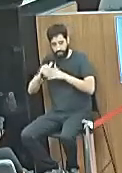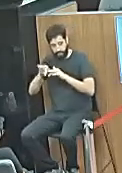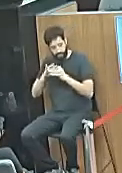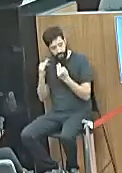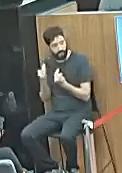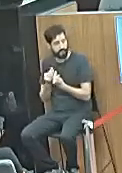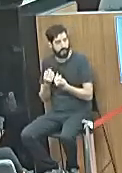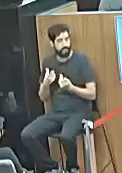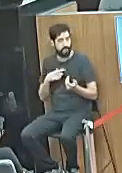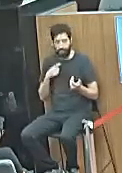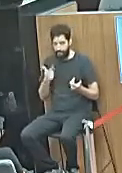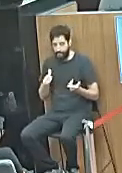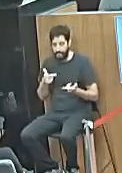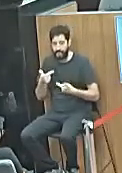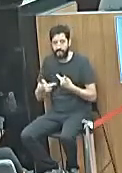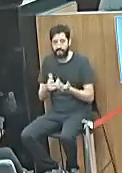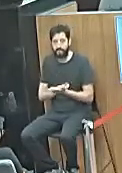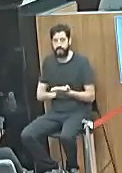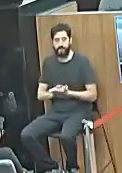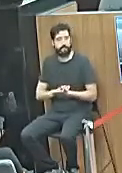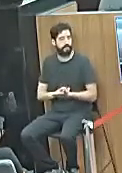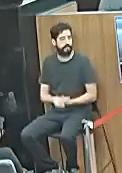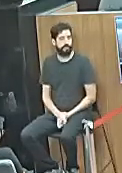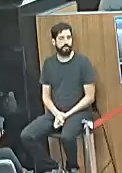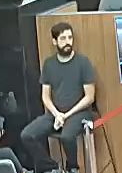suas atividades maria